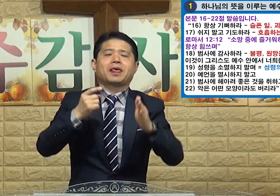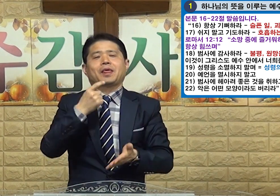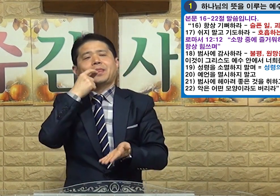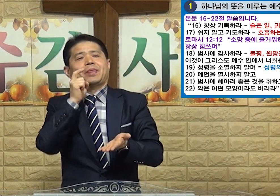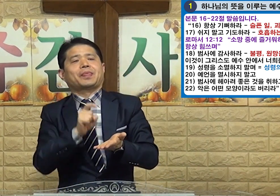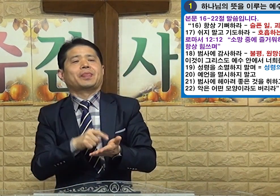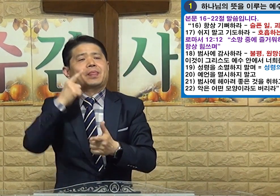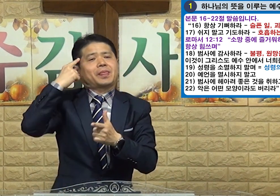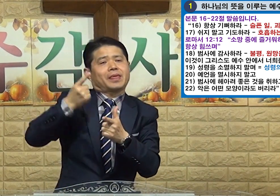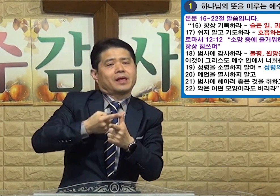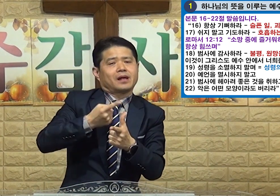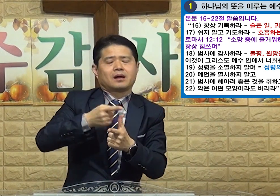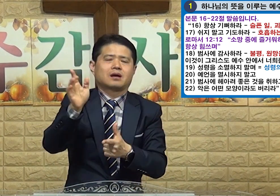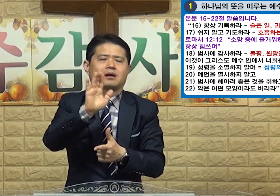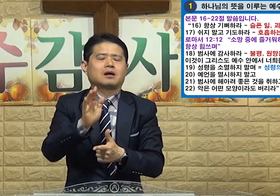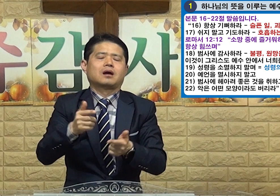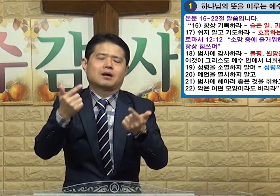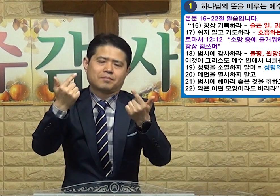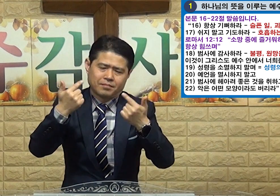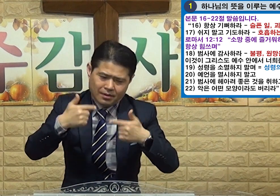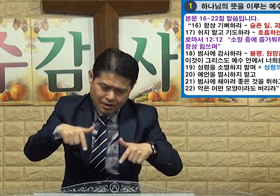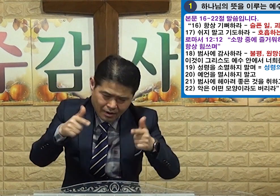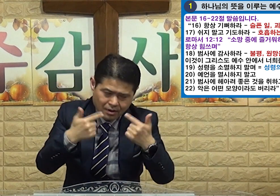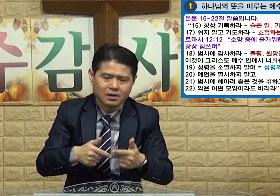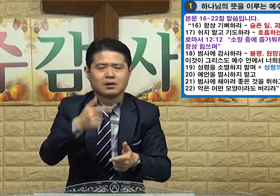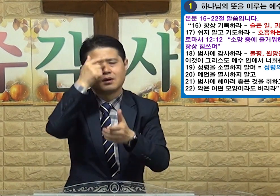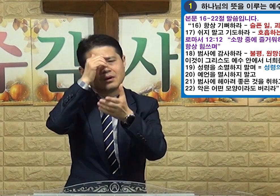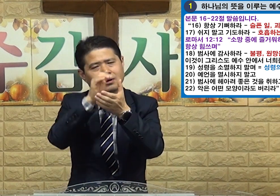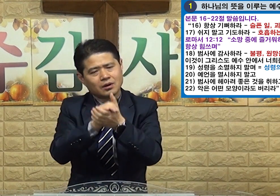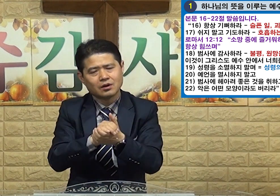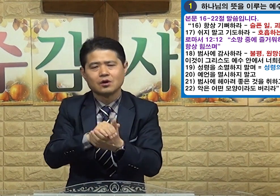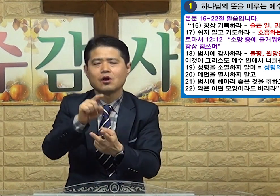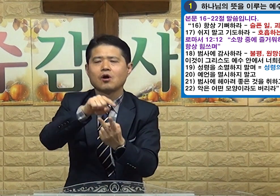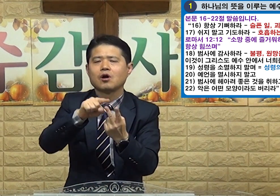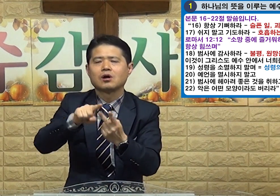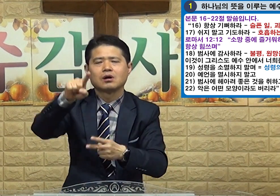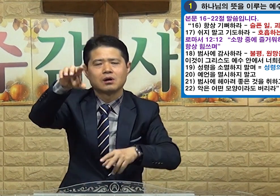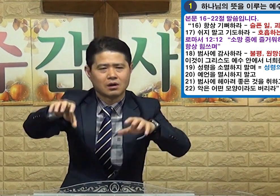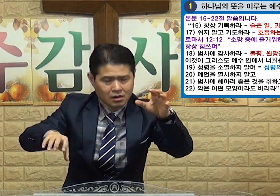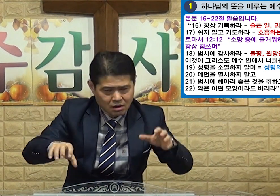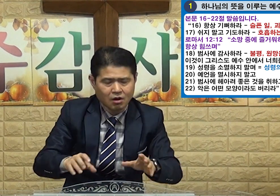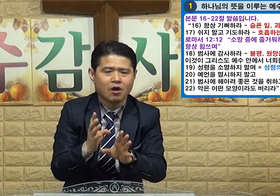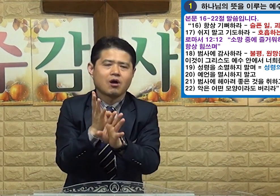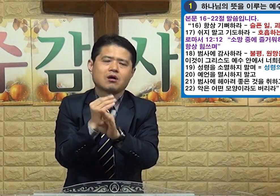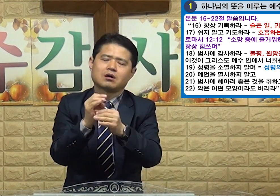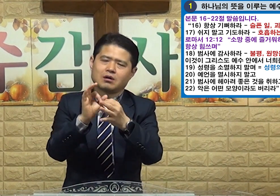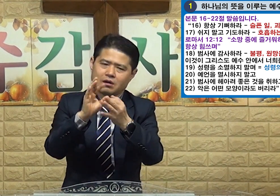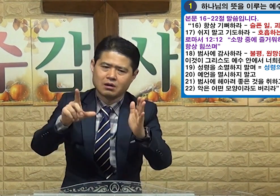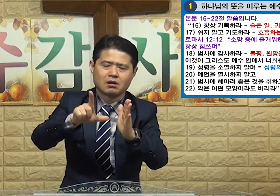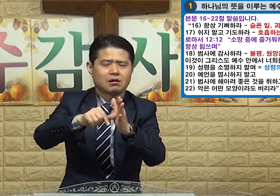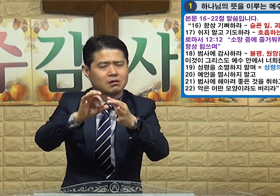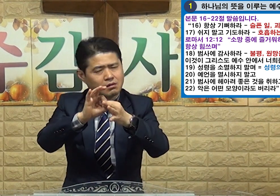그냥 잠깐 기도하고 쉬고 그러시면 안 되고 항상 범사에 우리가 어디에 있든지